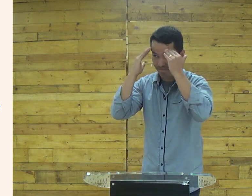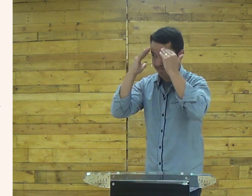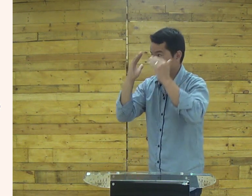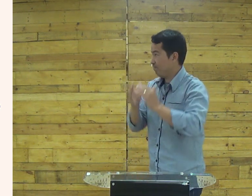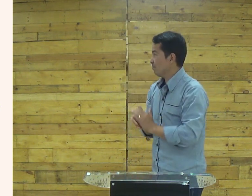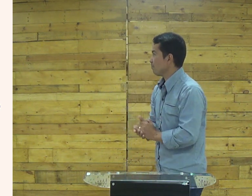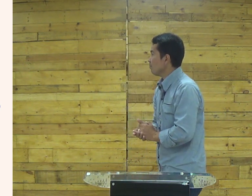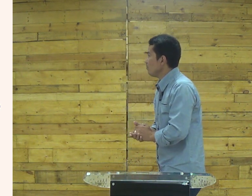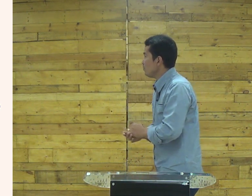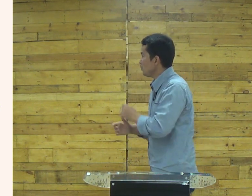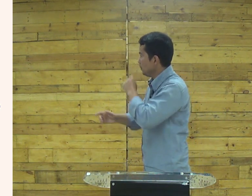servindo, indo.